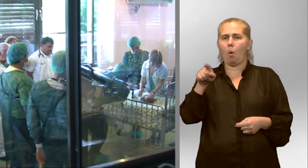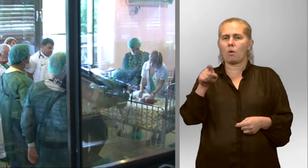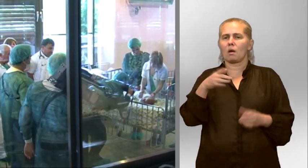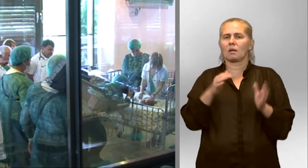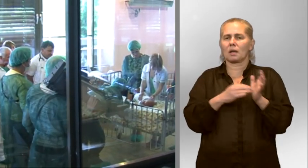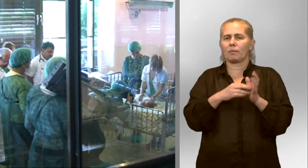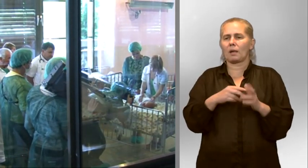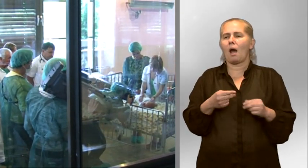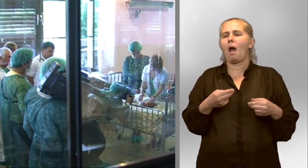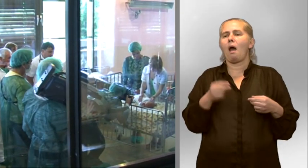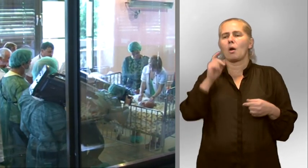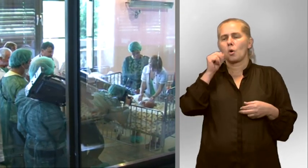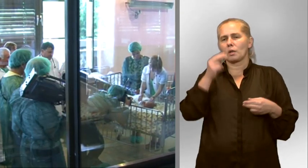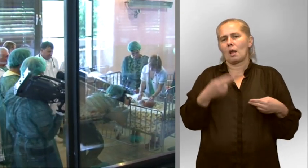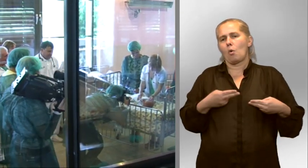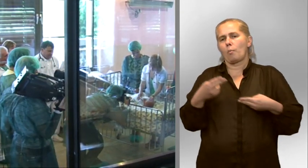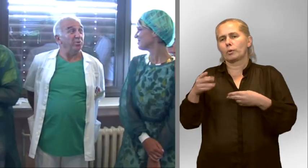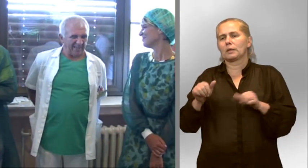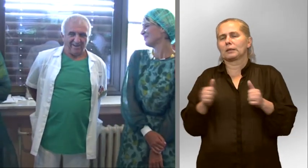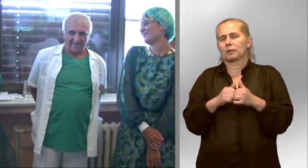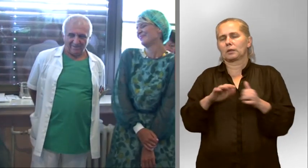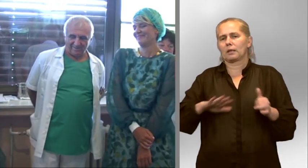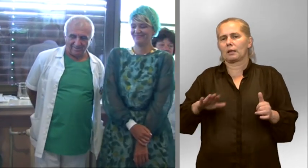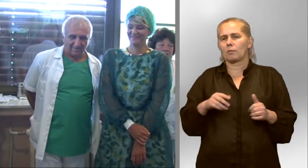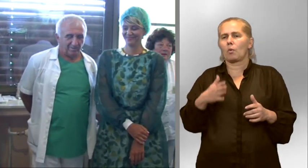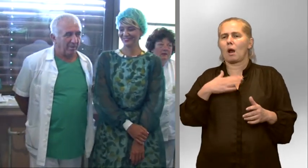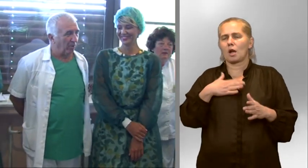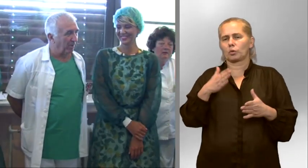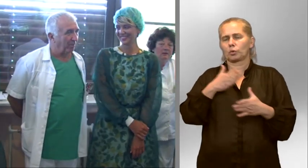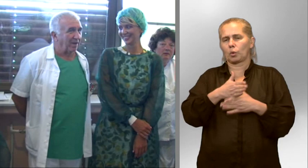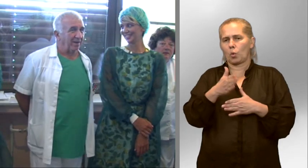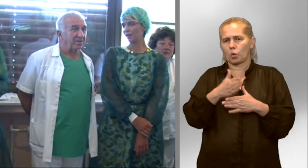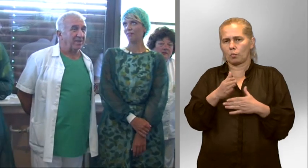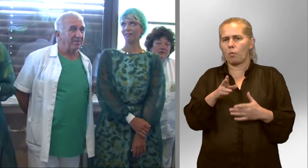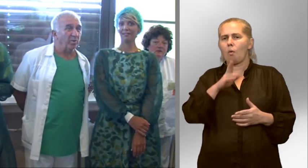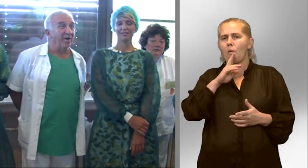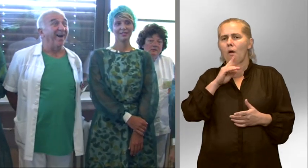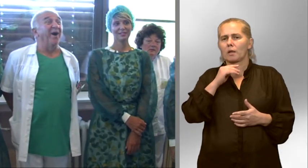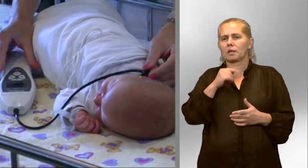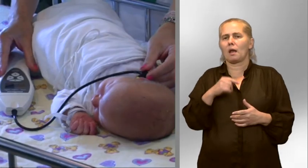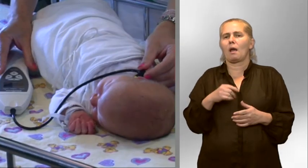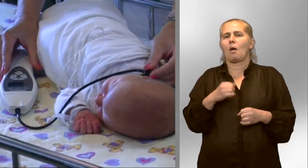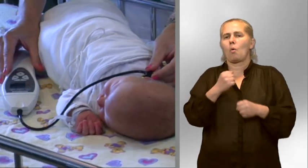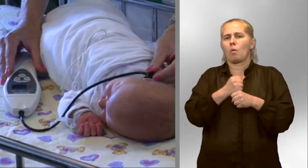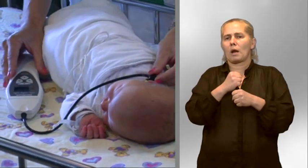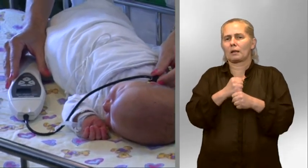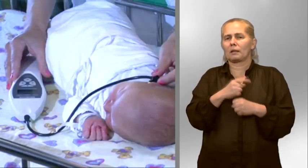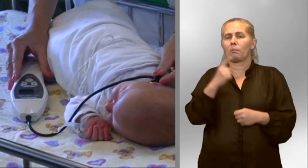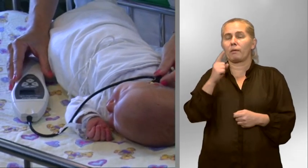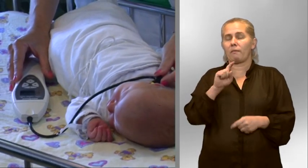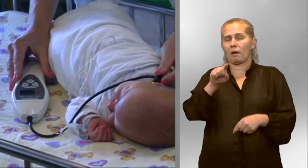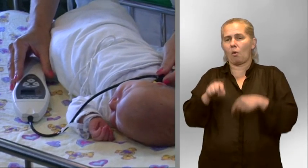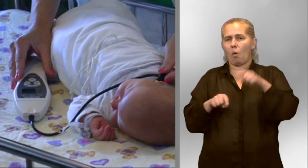kontrolama, znači kada posumlja, znači da je došlo do oštećenja sluha, on treba da